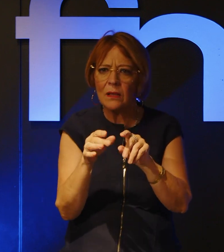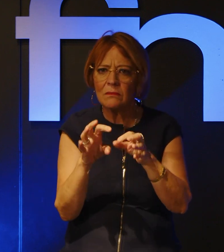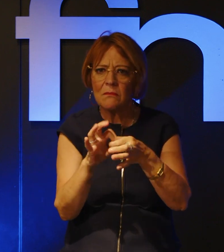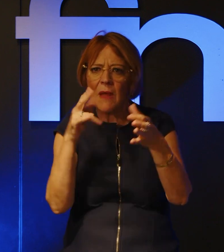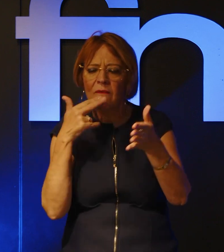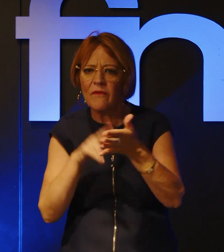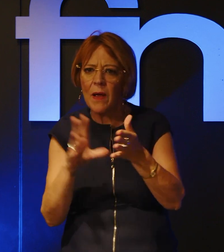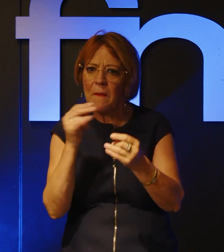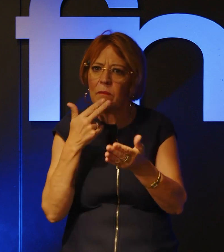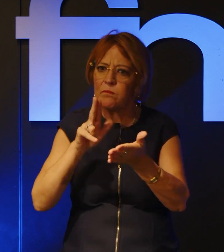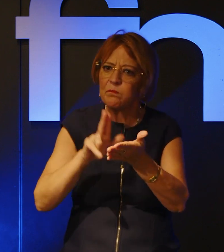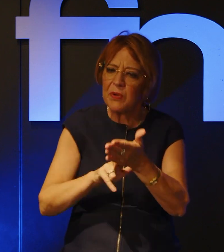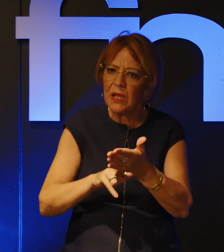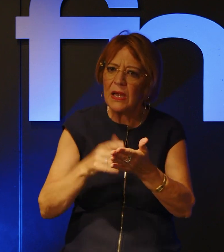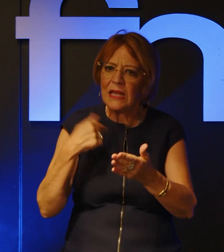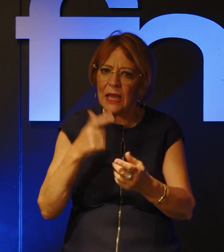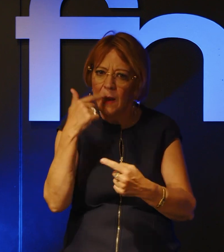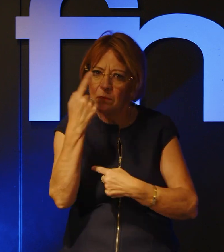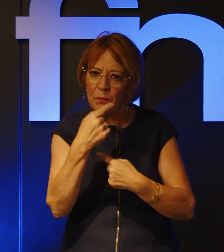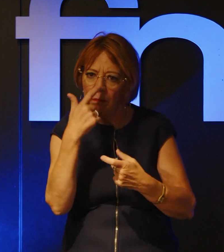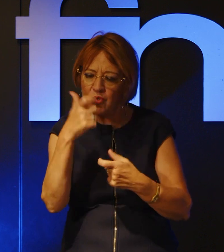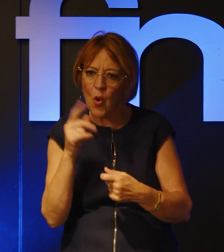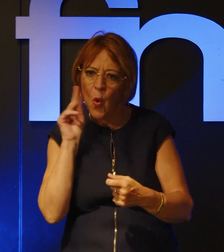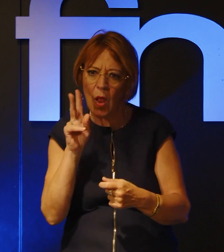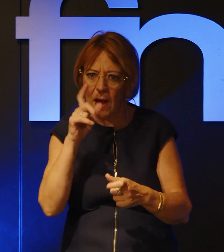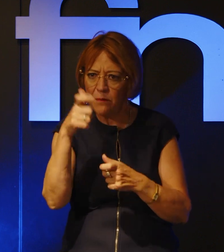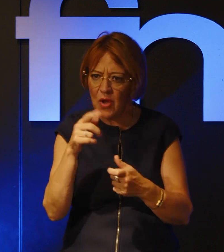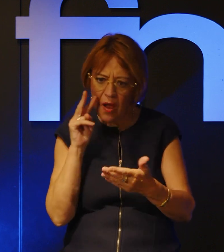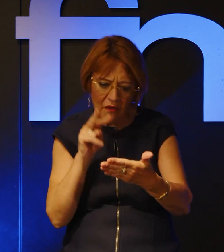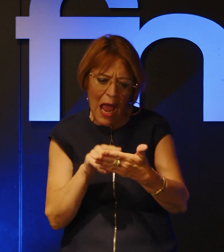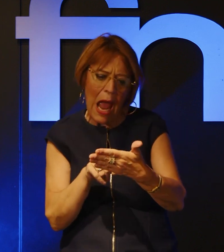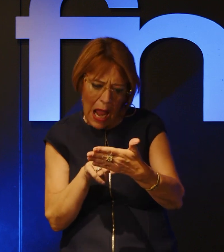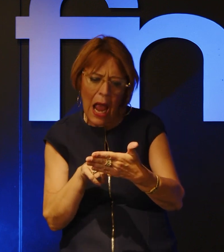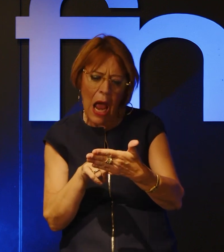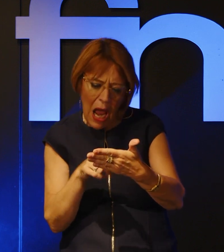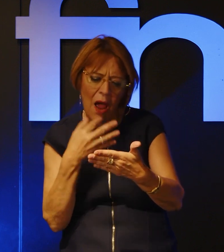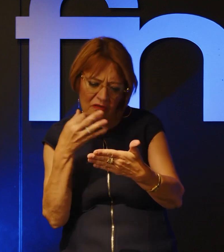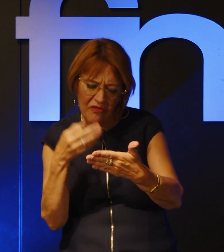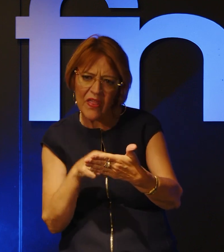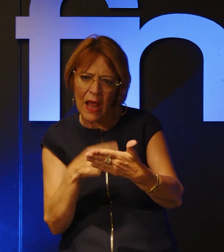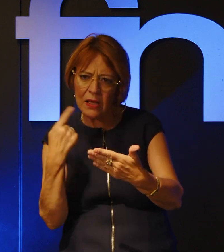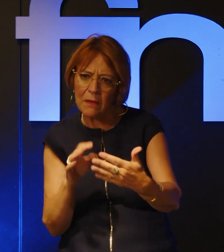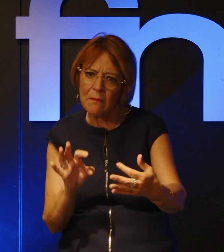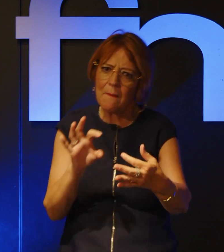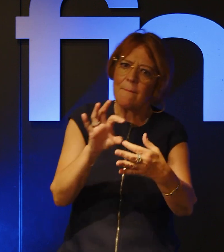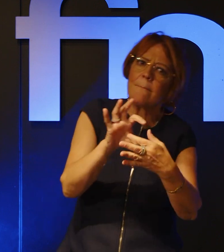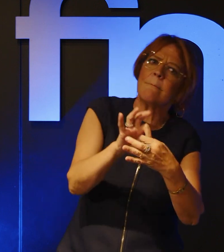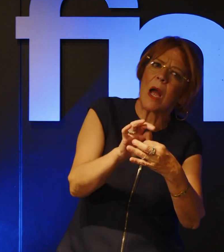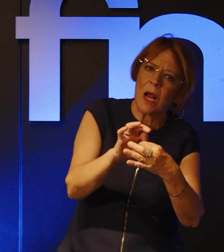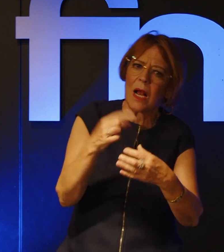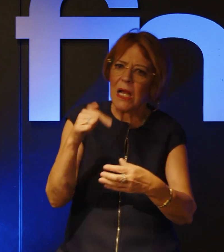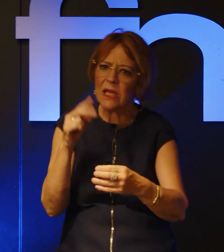ser mais concreta a representação da pessoa que está lá nós olhamos para aquelas pessoas e conseguimos de alguma forma encontrar ali alguma alguma